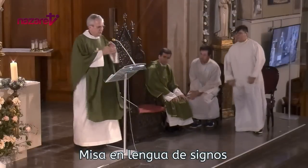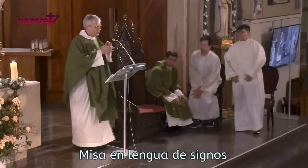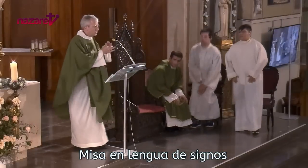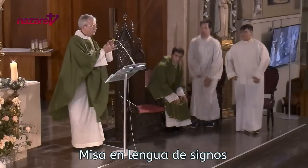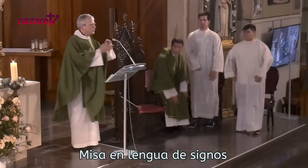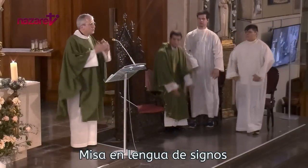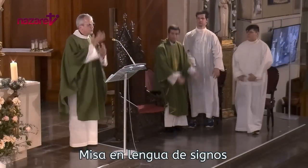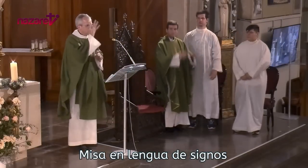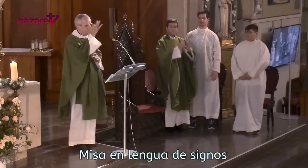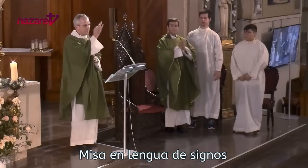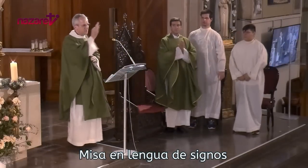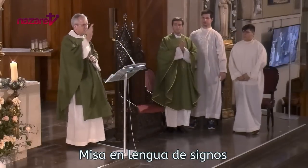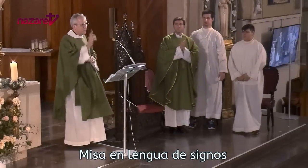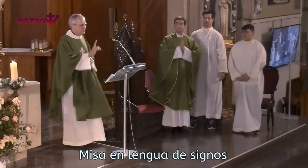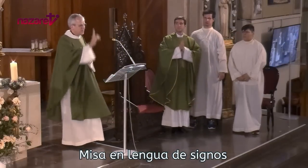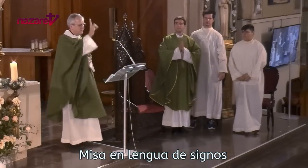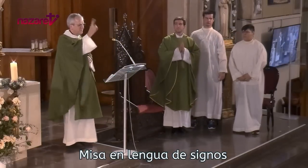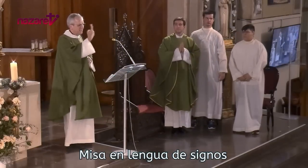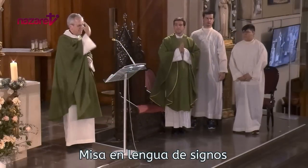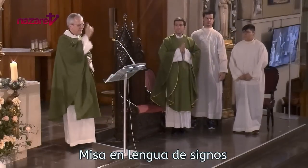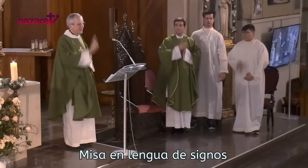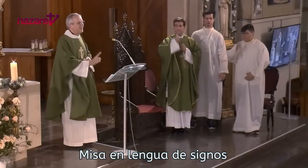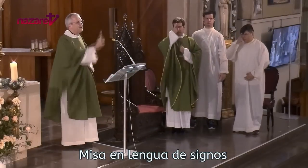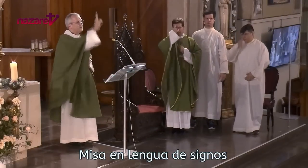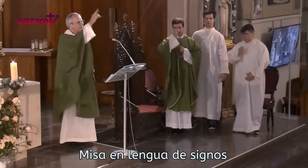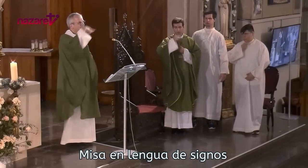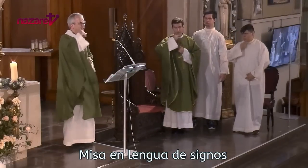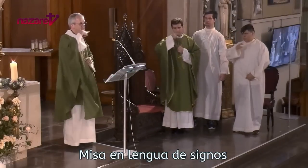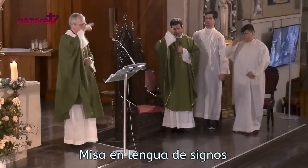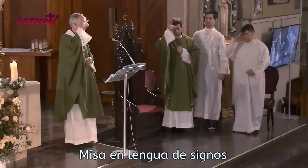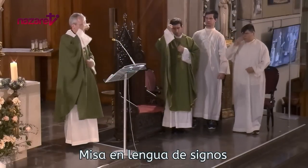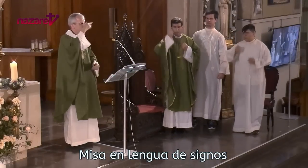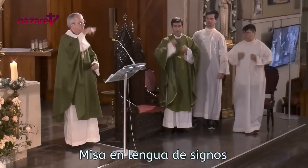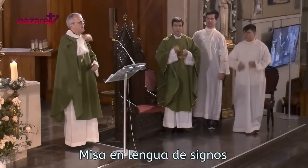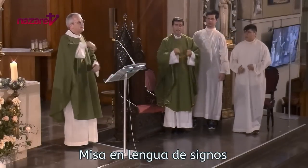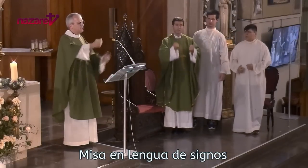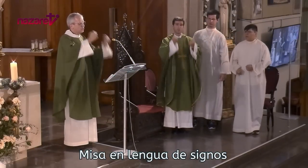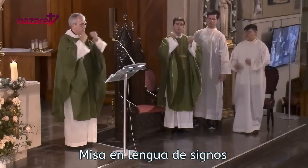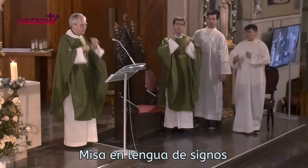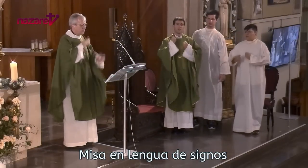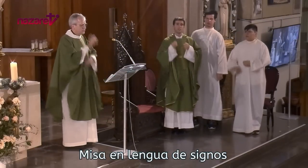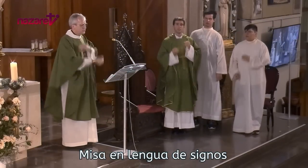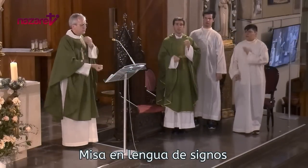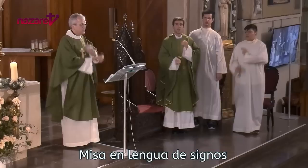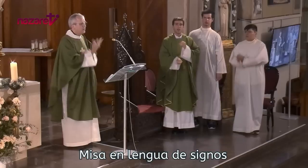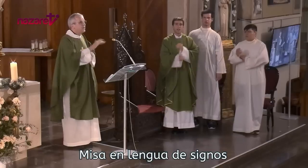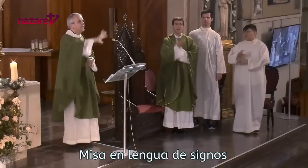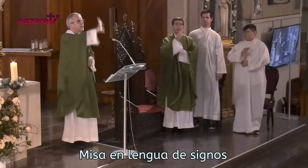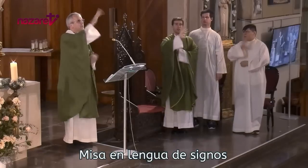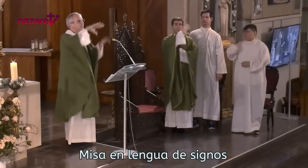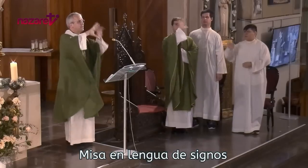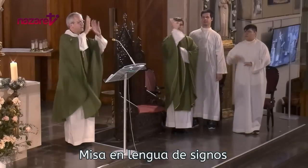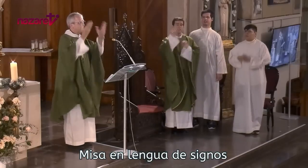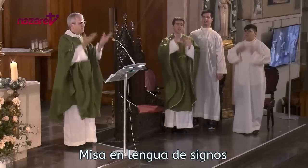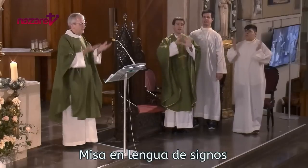Todos juntos profesamos la fe. Creo en Dios, Padre Todopoderoso, Creador del cielo y de la